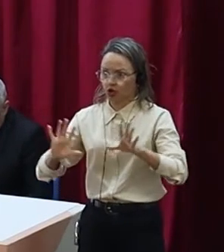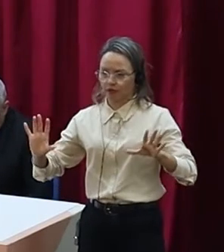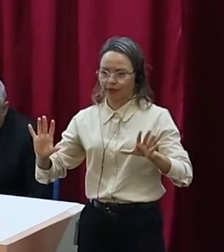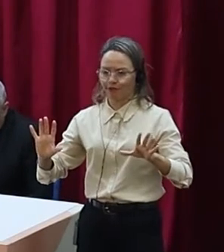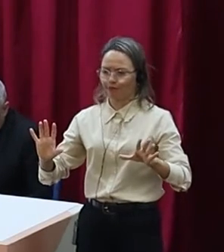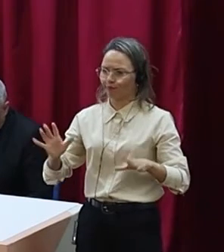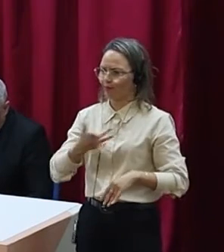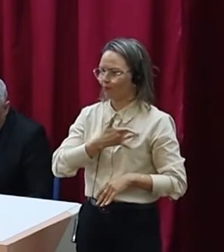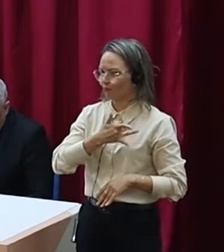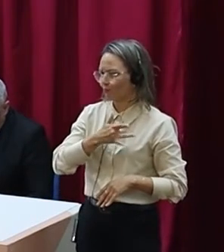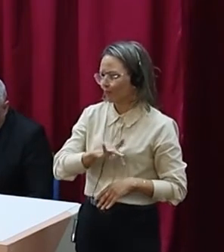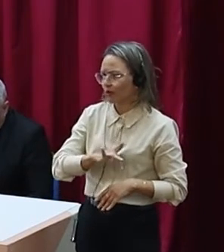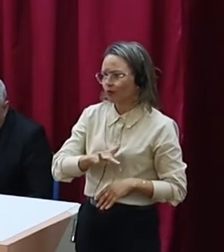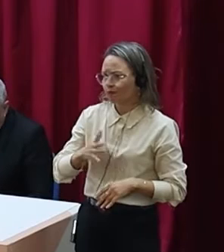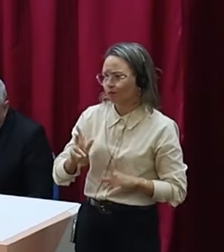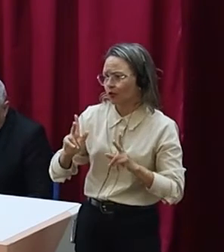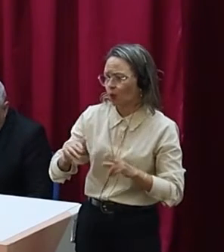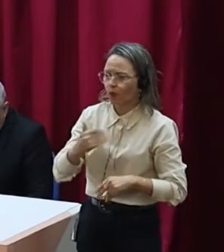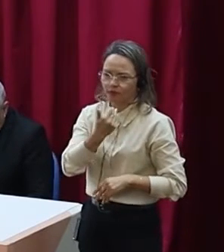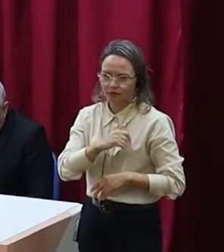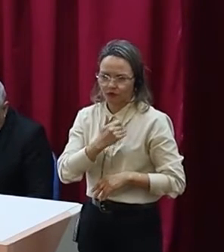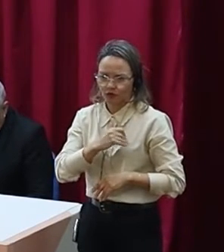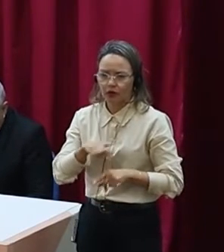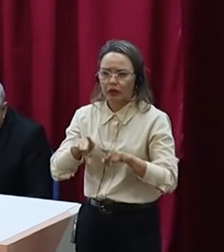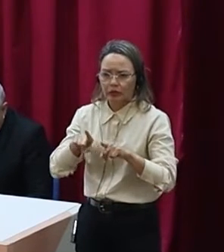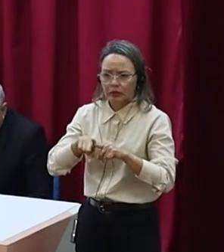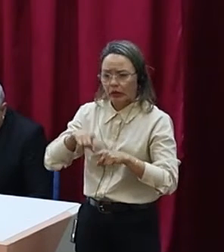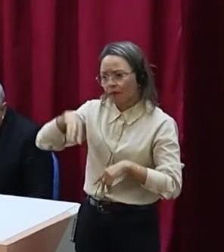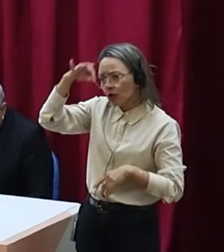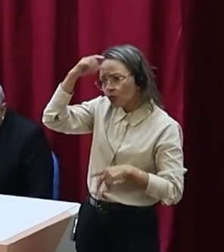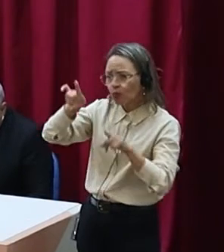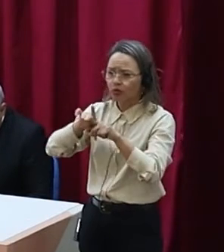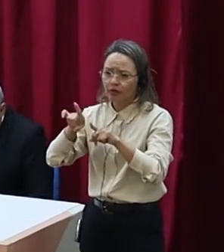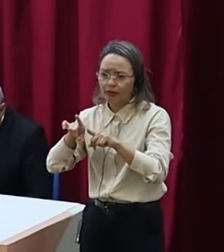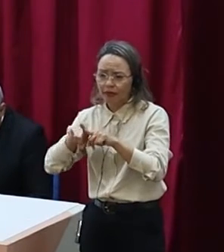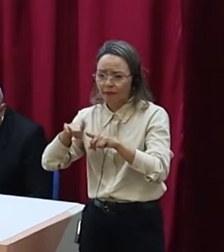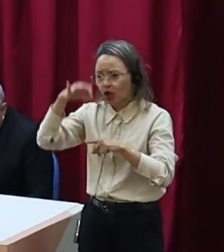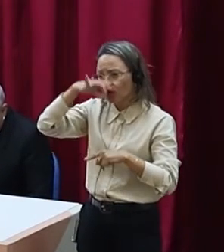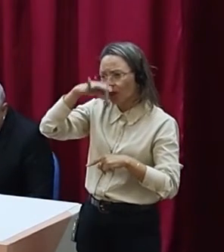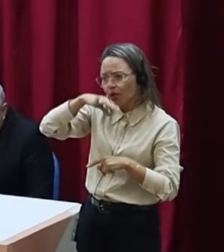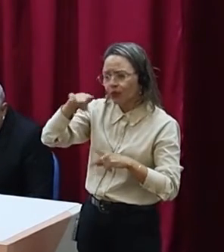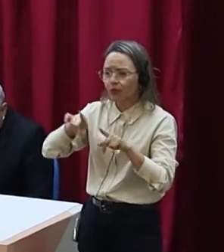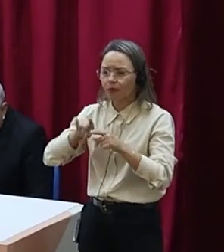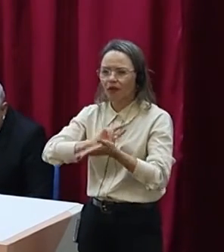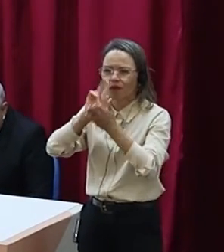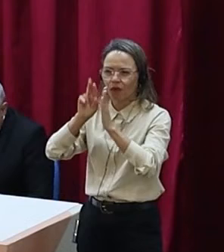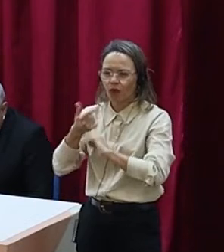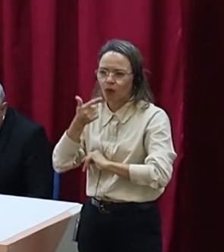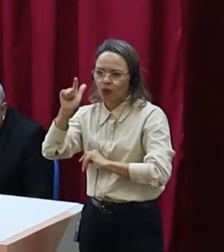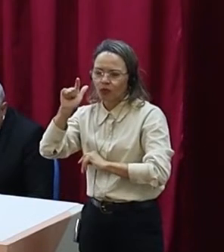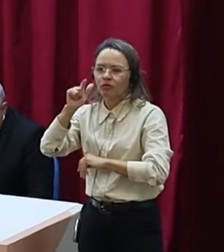en Argentina, ocurrió en Perú y en todos los países, el colonialismo lingüístico se fortaleció después de